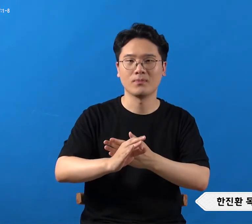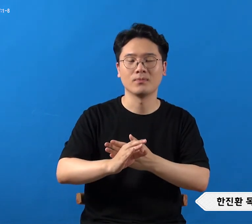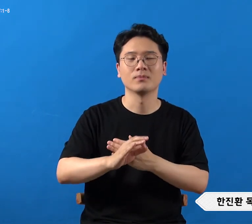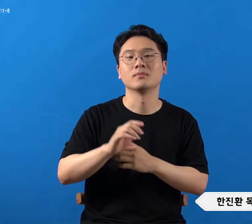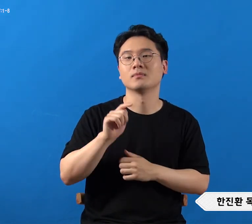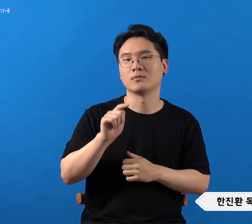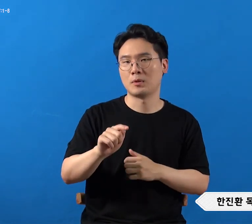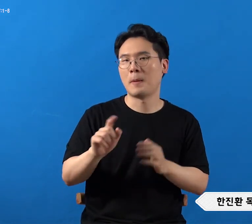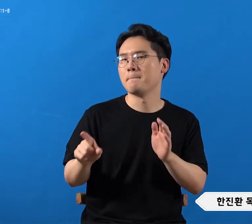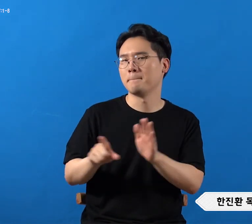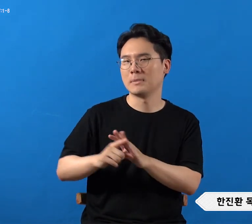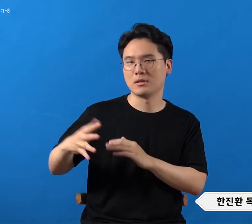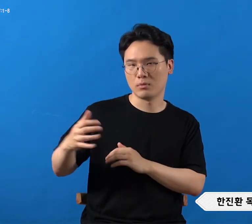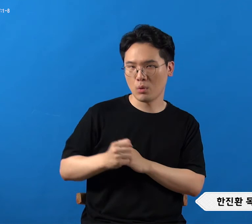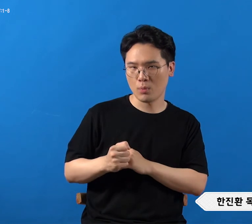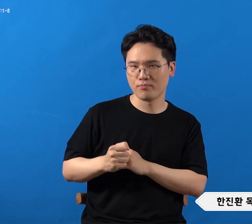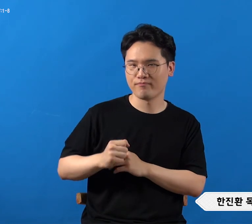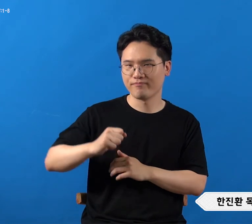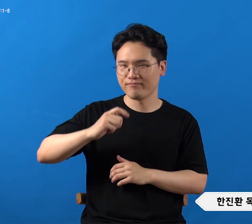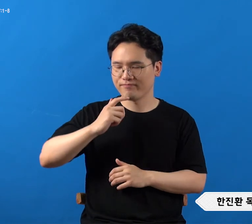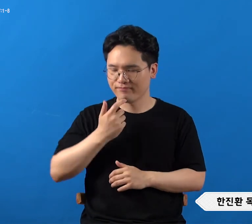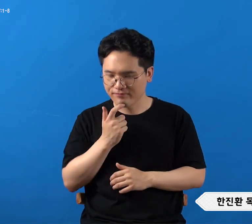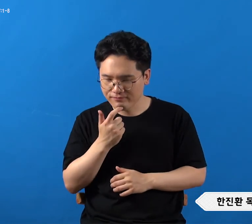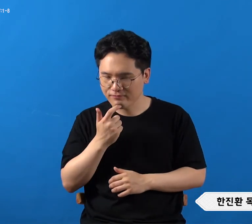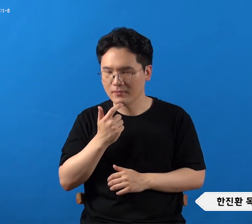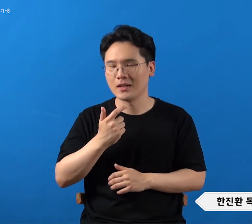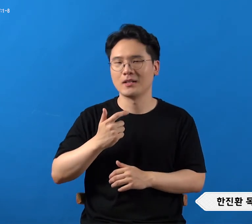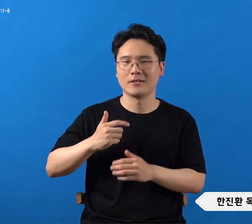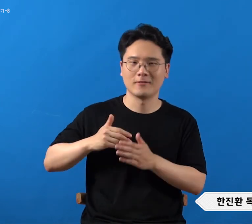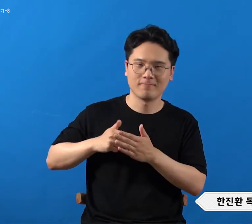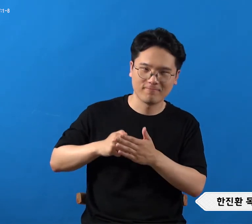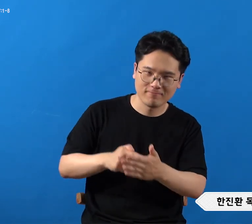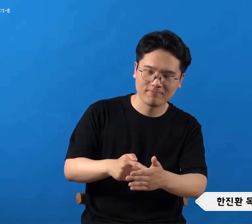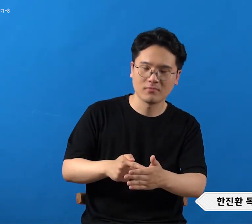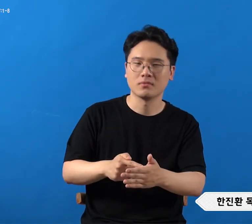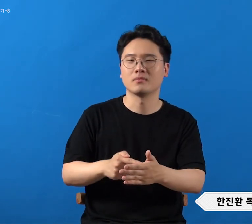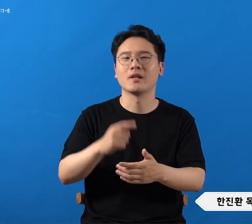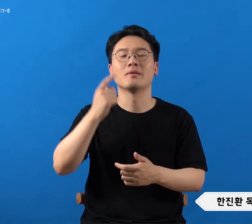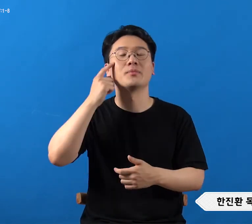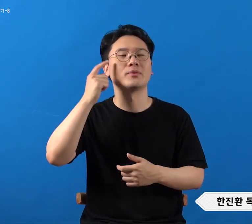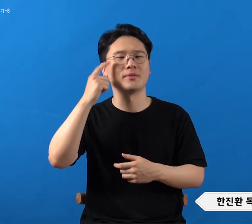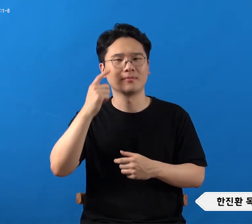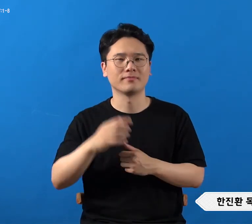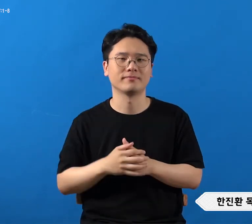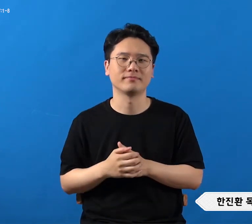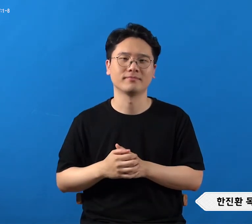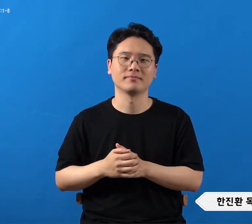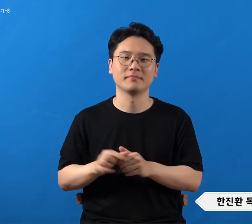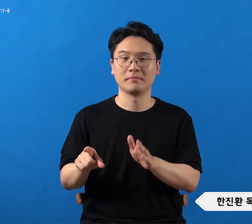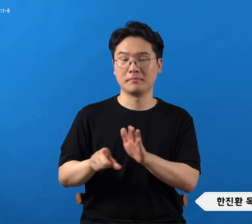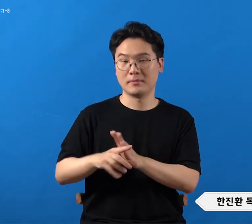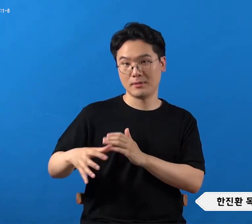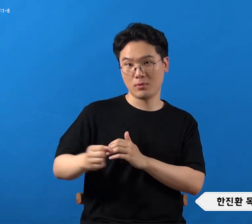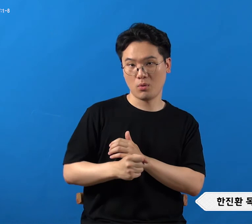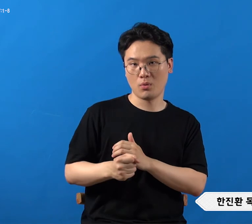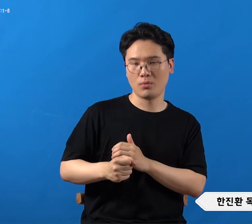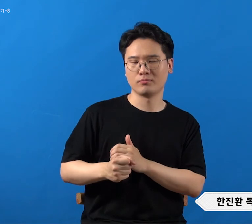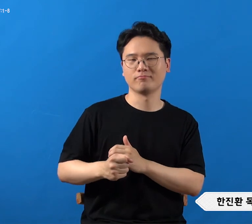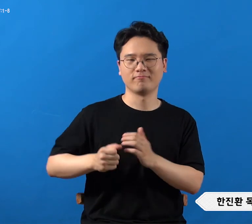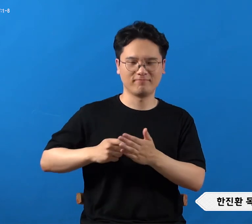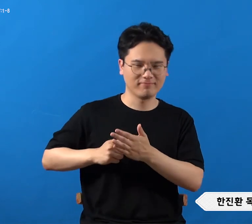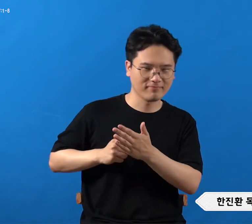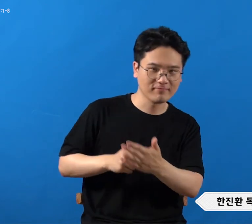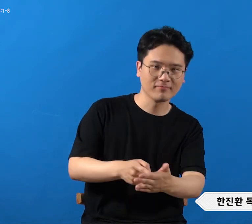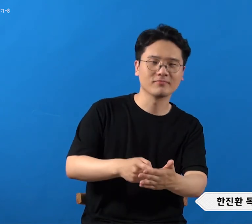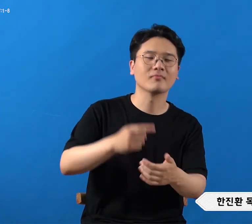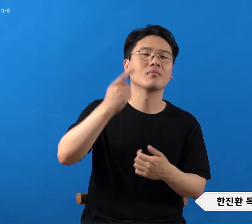그러면 믿음으로 밀고 나아가십시오. 자원이 부족해도 믿음으로 그냥 밀고